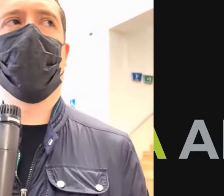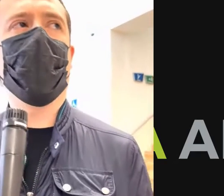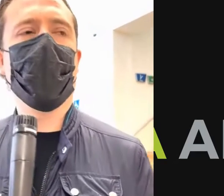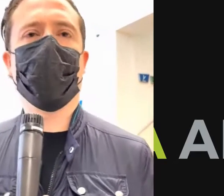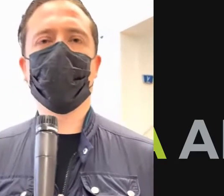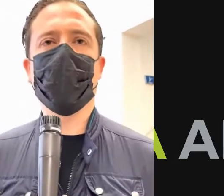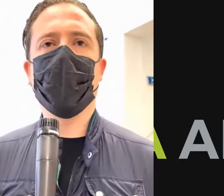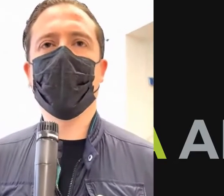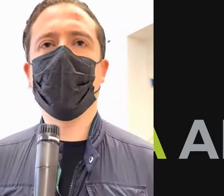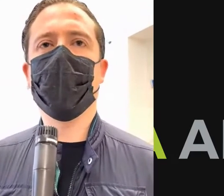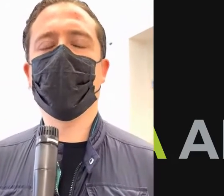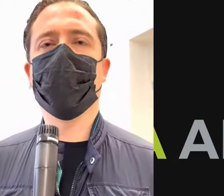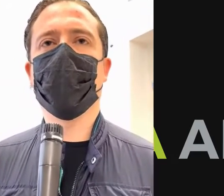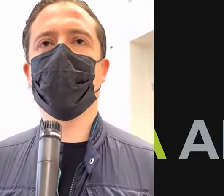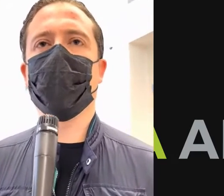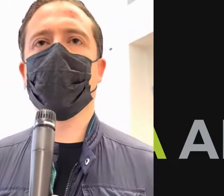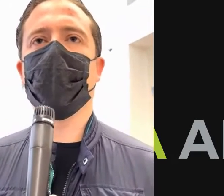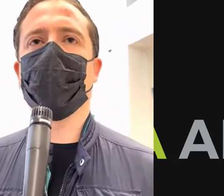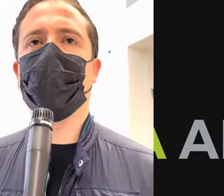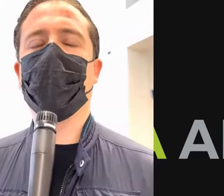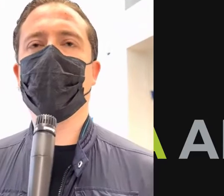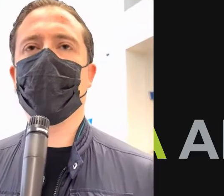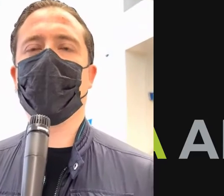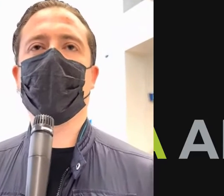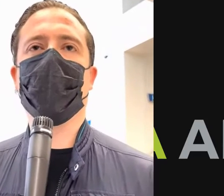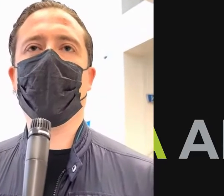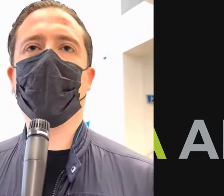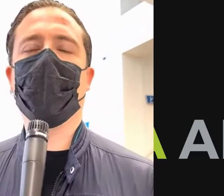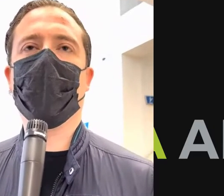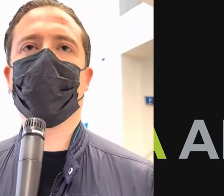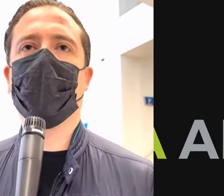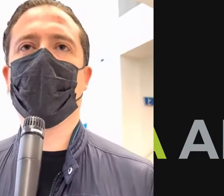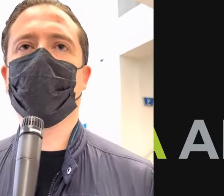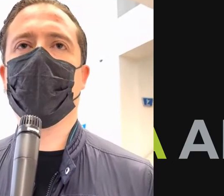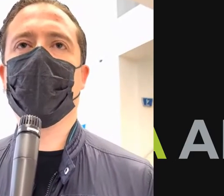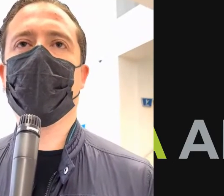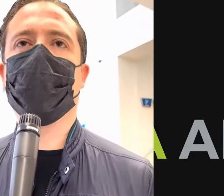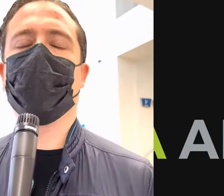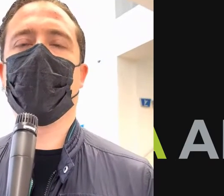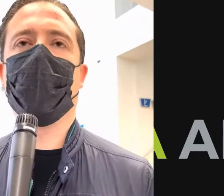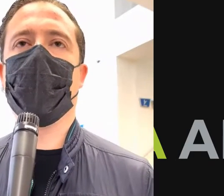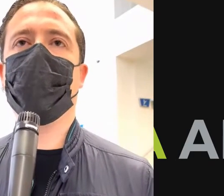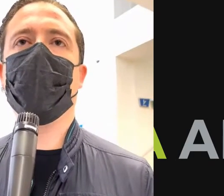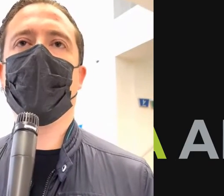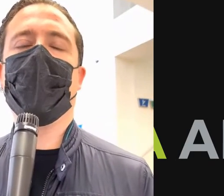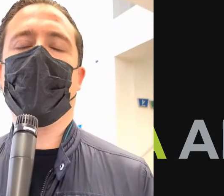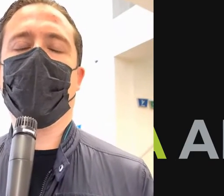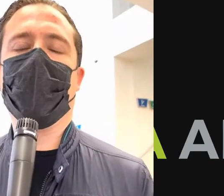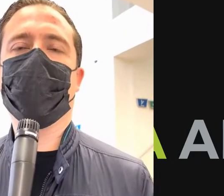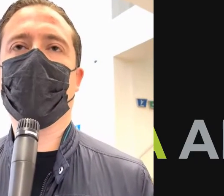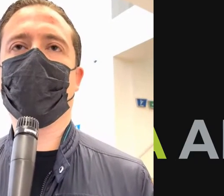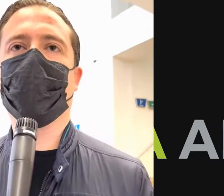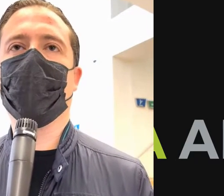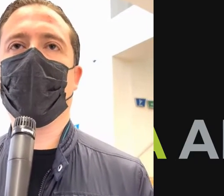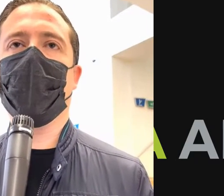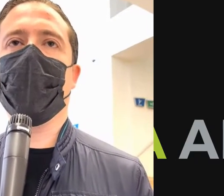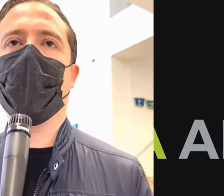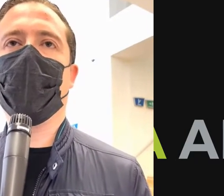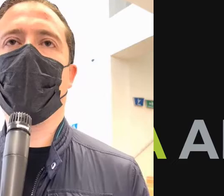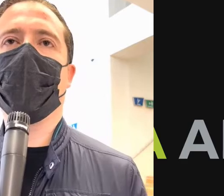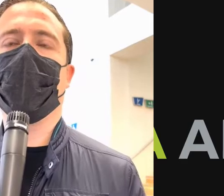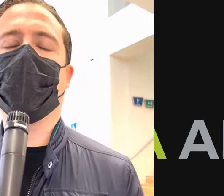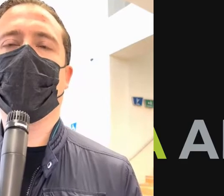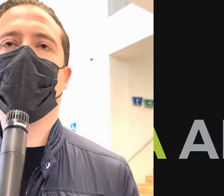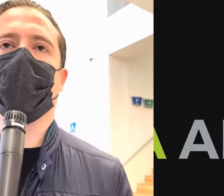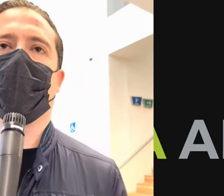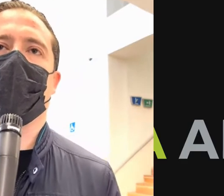Por supuesto, justamente estuvimos haciendo estudios de factibilidad con las universidades, la UNAM, ENES Campus Juriquilla,